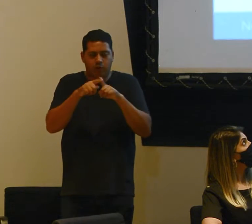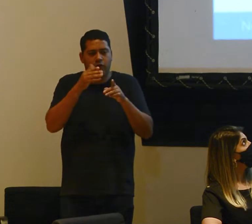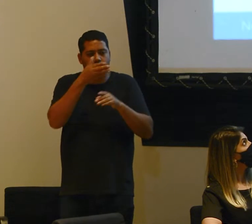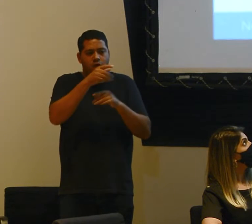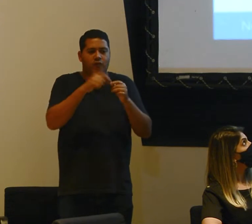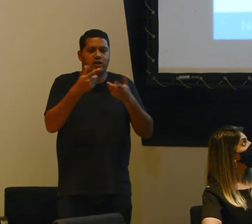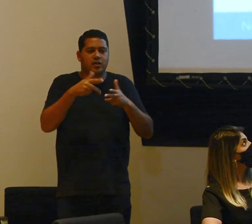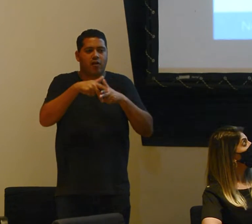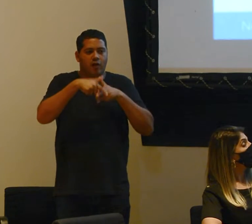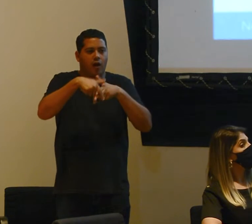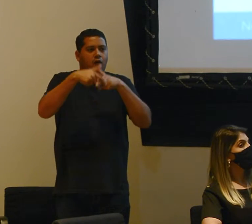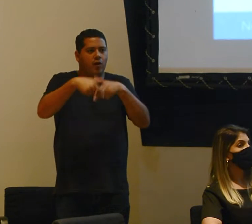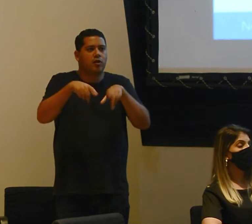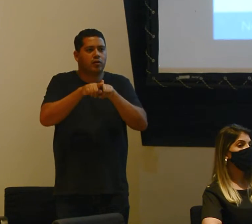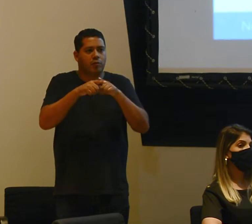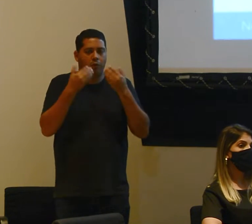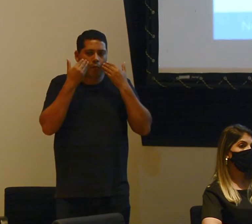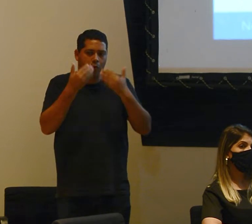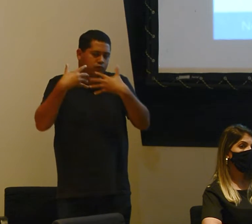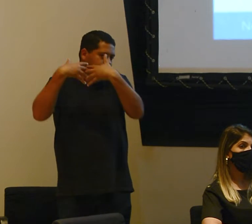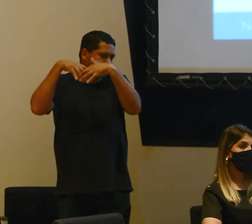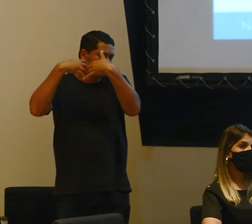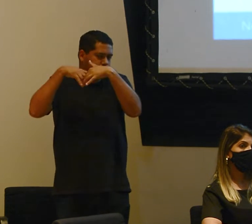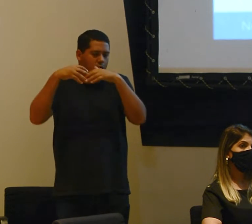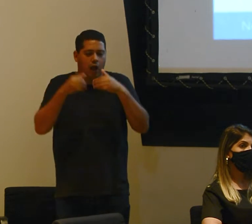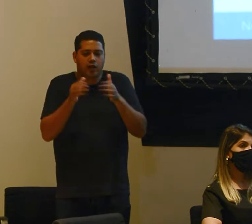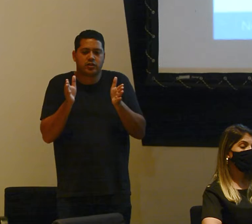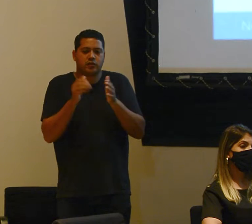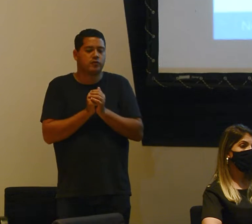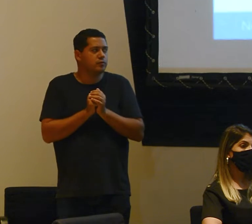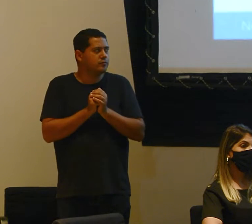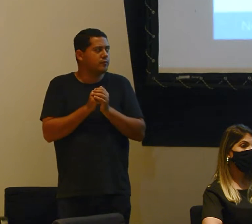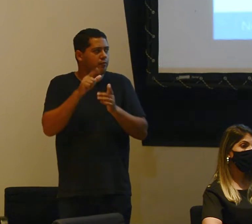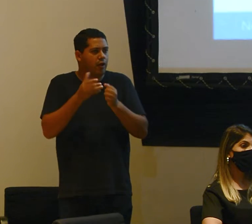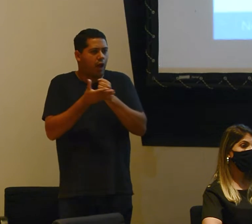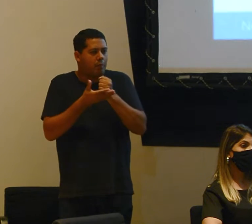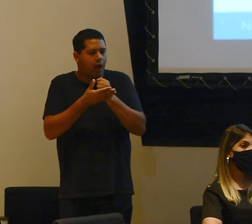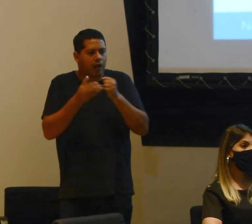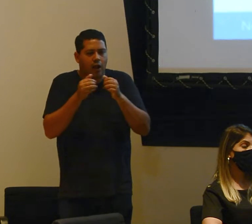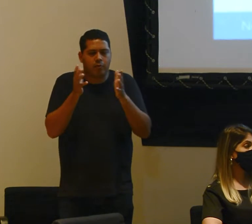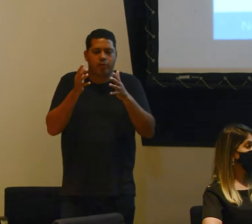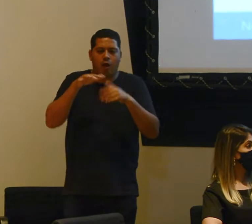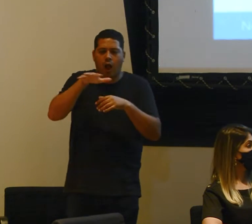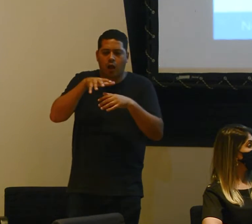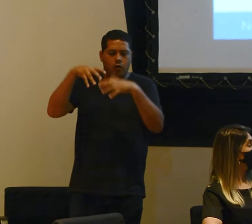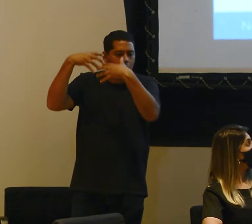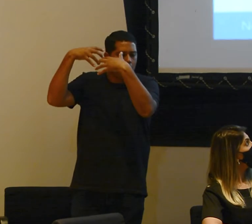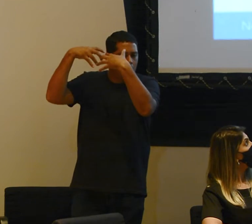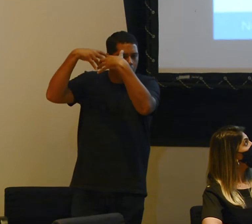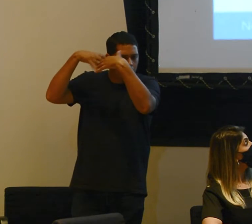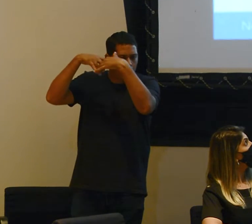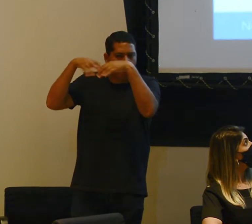áreas cerebrais que foram ativadas, que são os gânglios da base, como eu já falei, ativando áreas motoras, áreas de